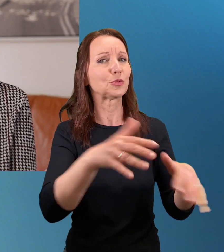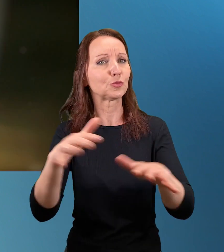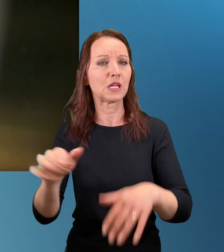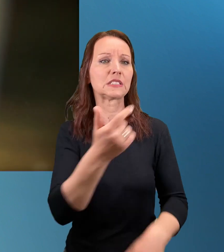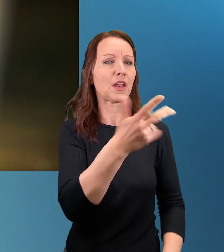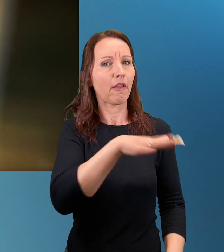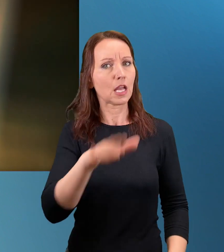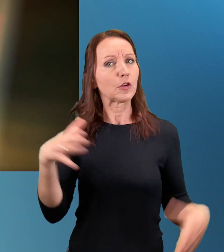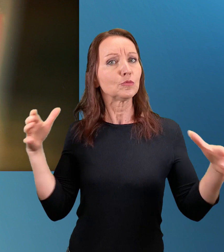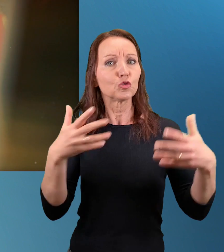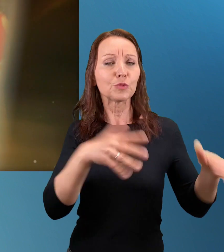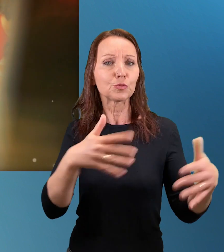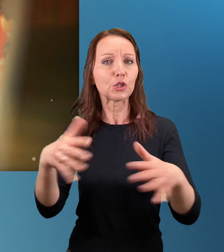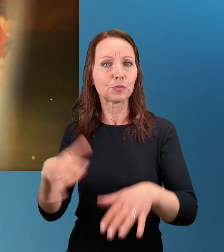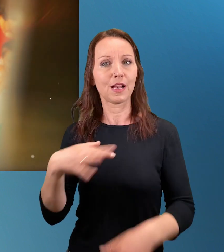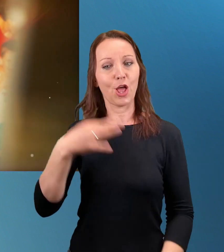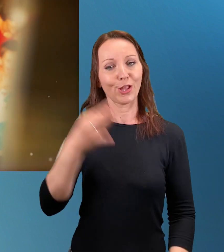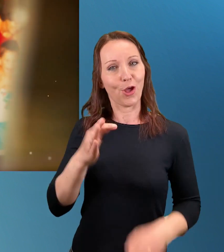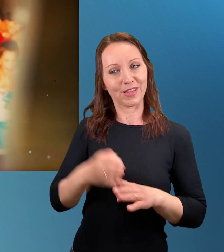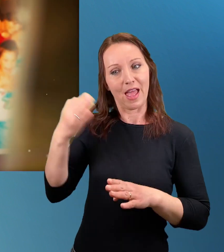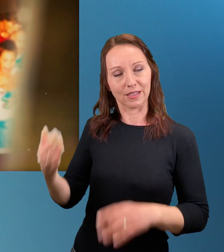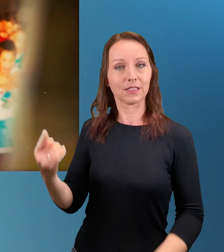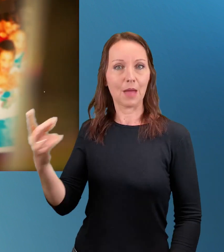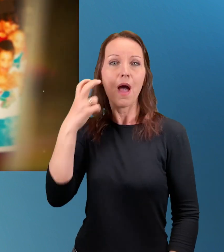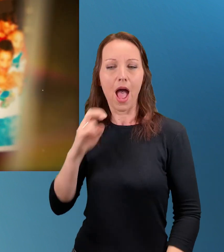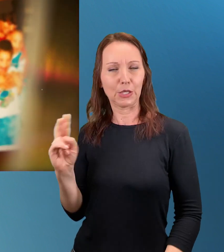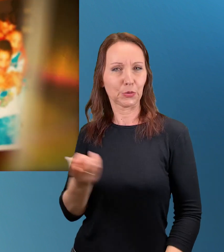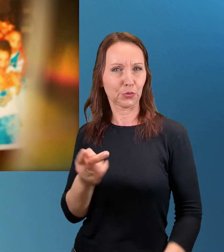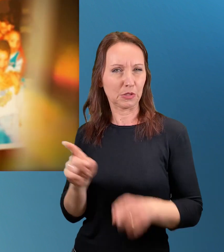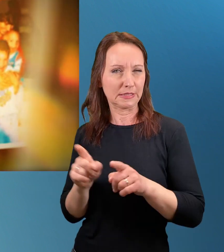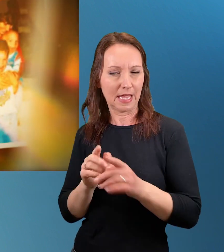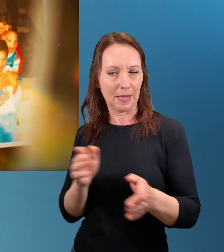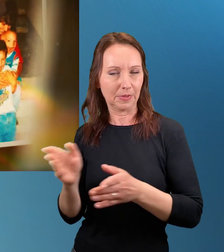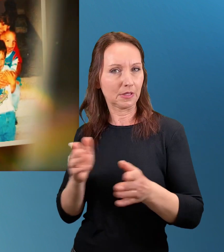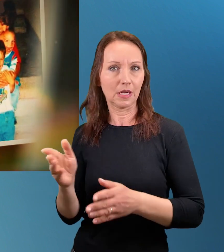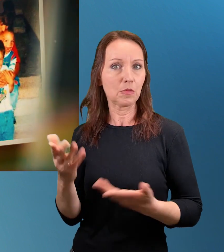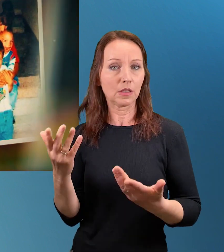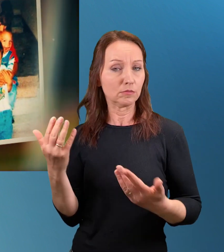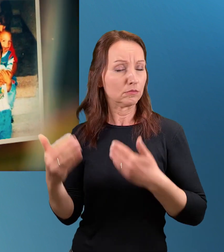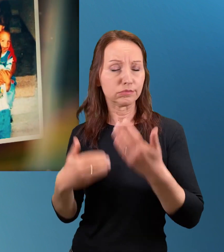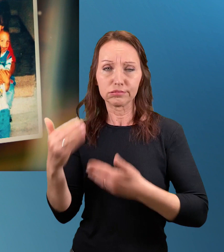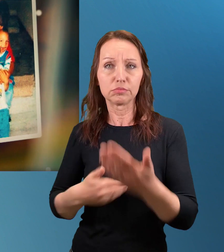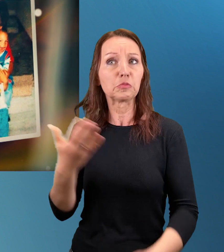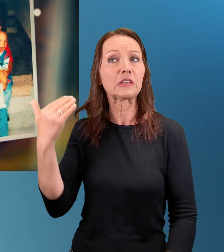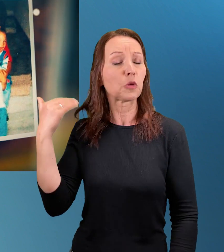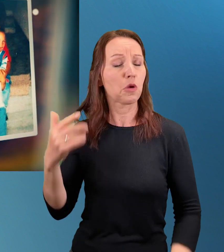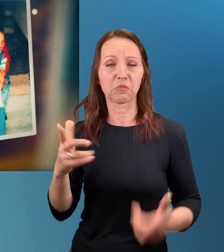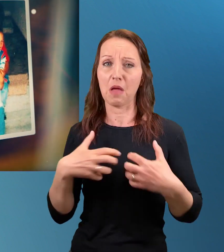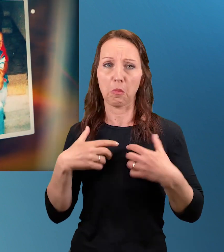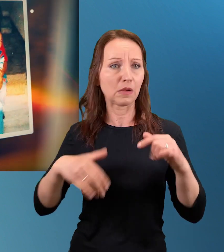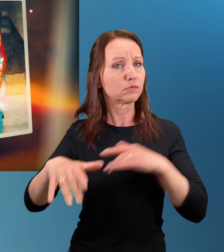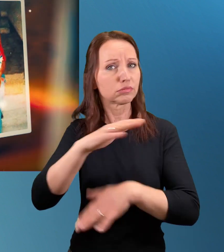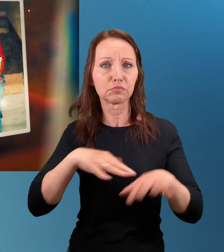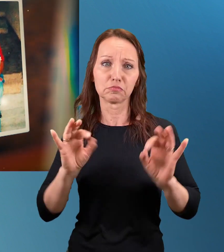die haben mit ihm gespielt auch. Die Nachbarstochter ist auch in seinem Alter gewesen. Also das war früher gar kein